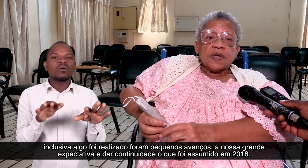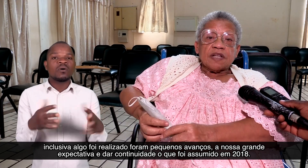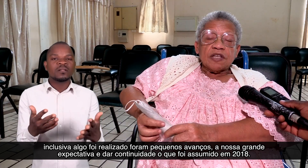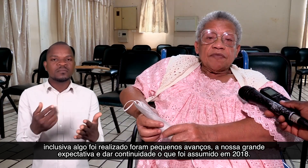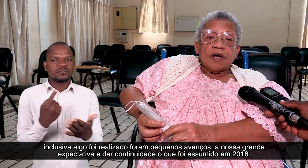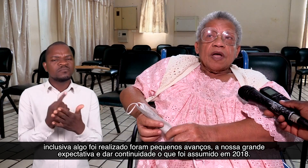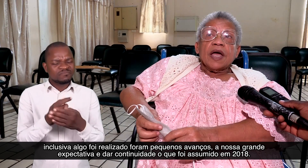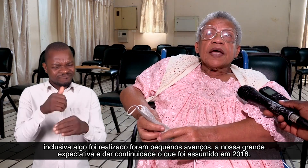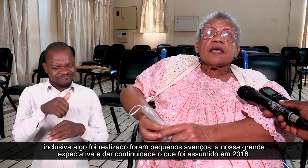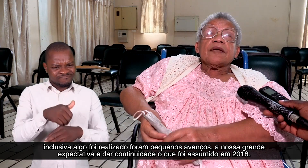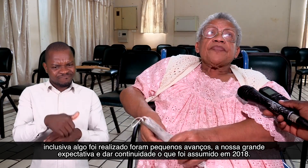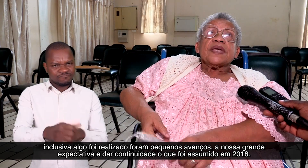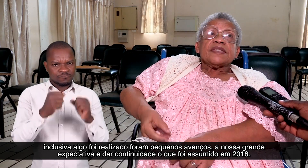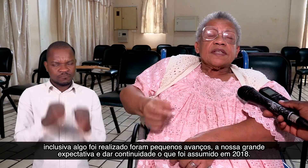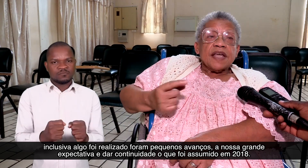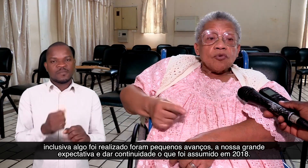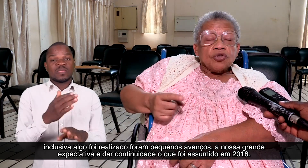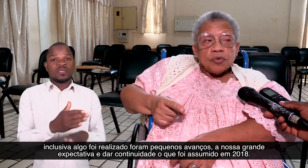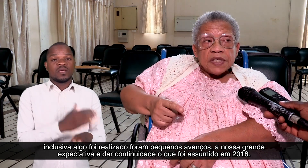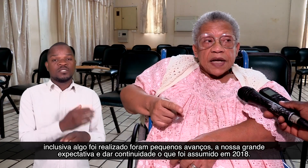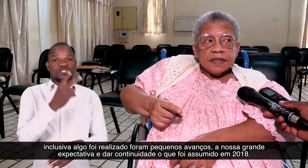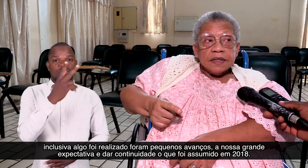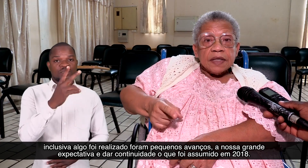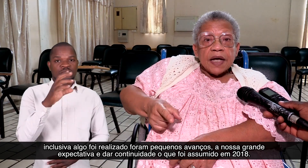grande expectativa é que se dê